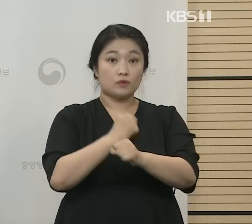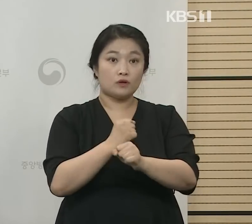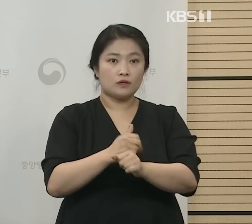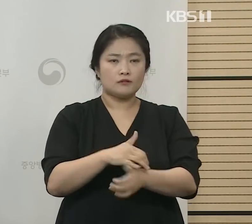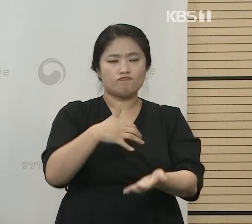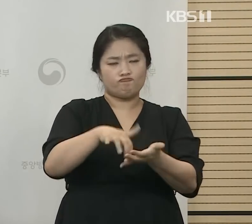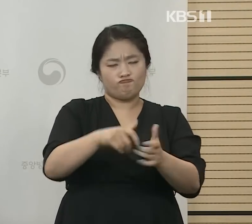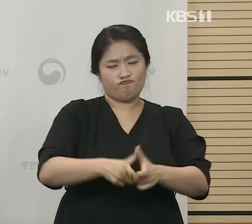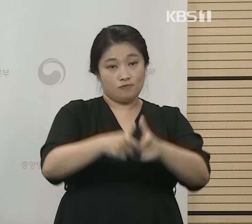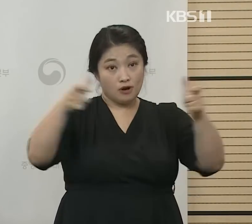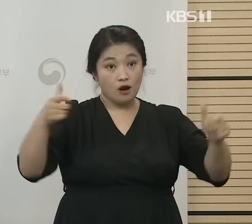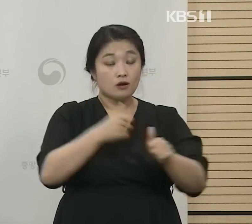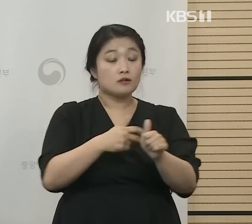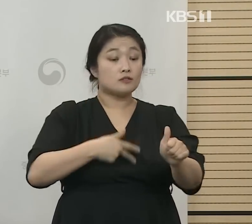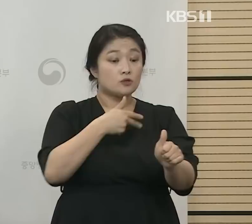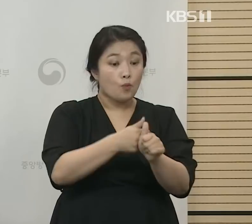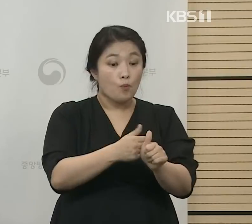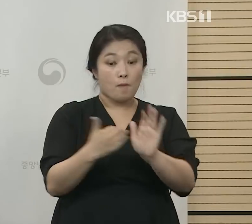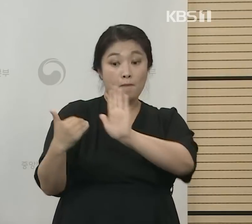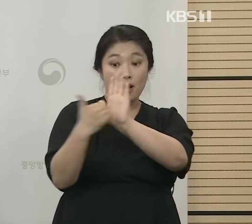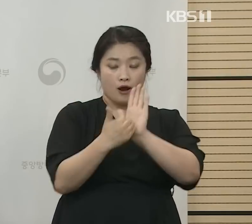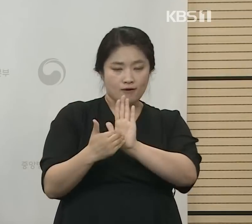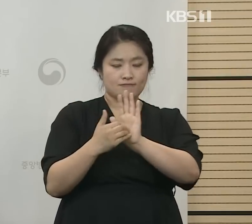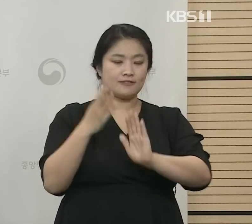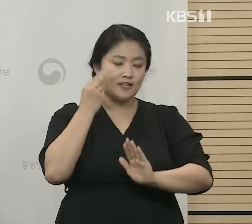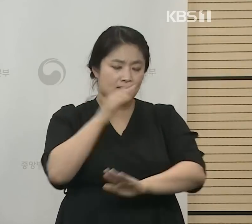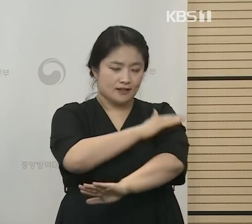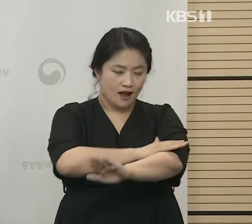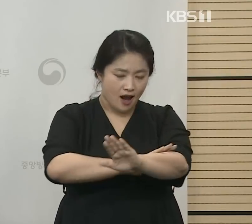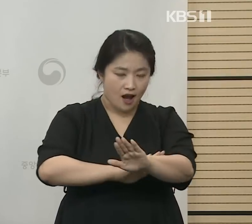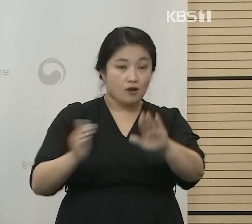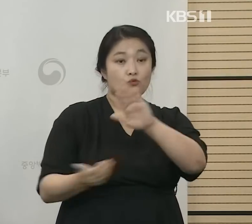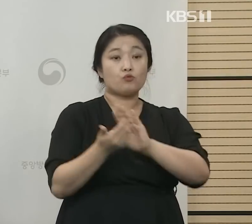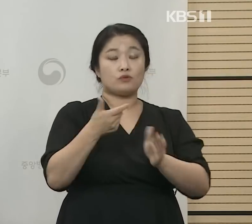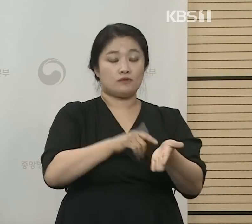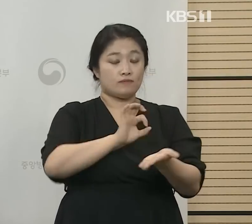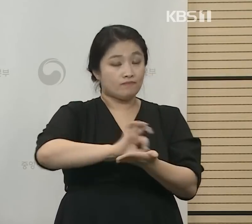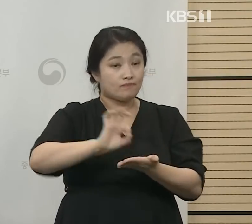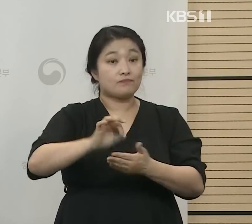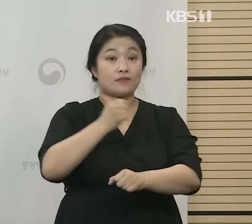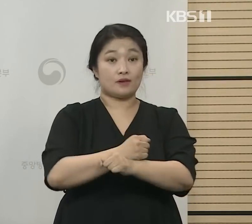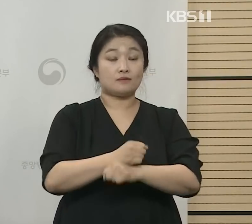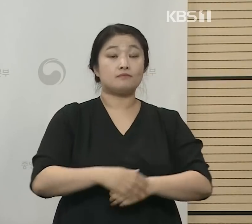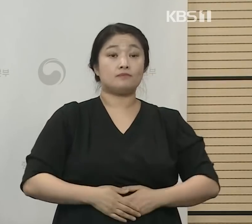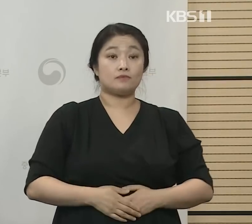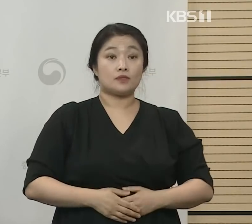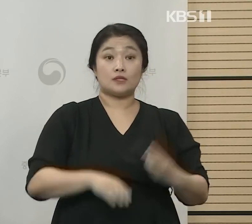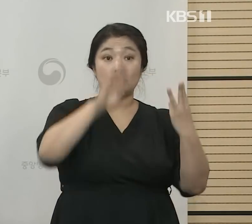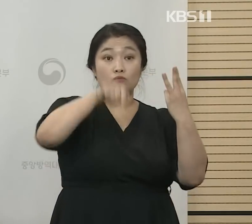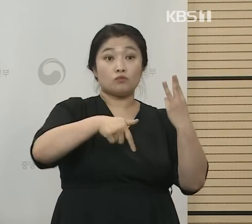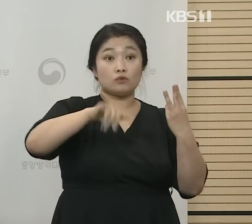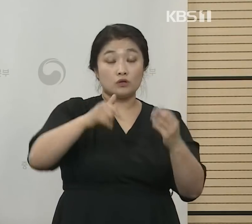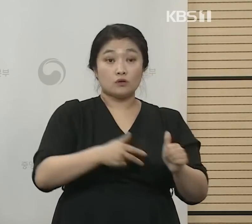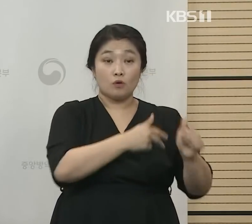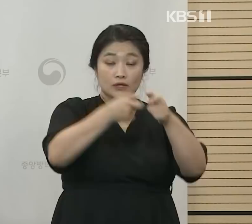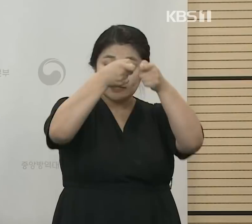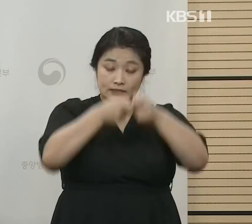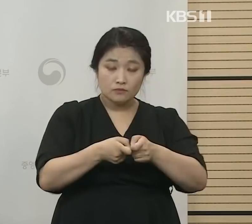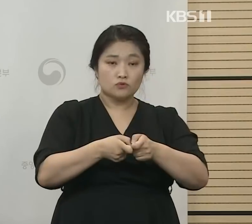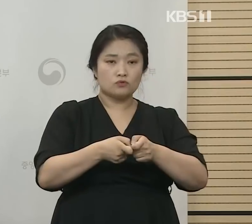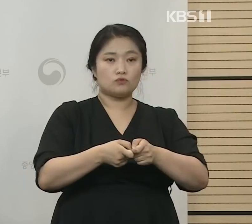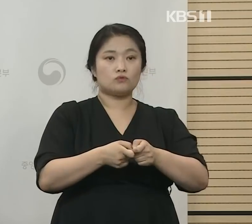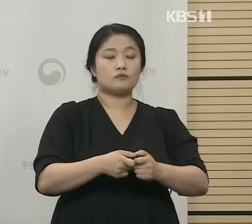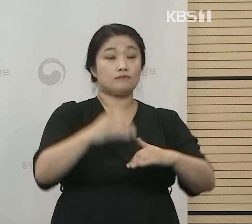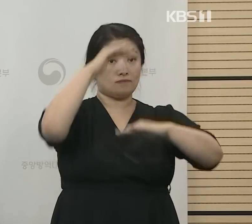접종률을 높이고 접종과 방역의 선순환을 도모하겠습니다. 다음은 3분기 접종 세부 내용에